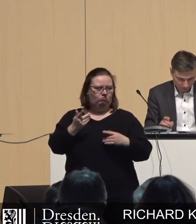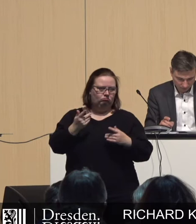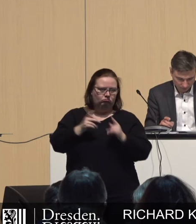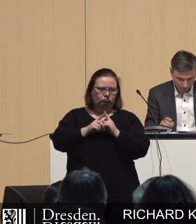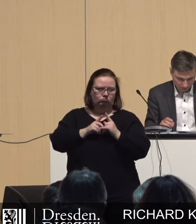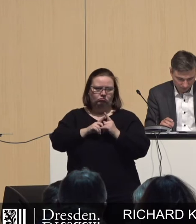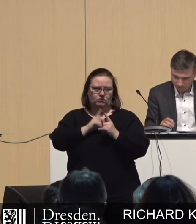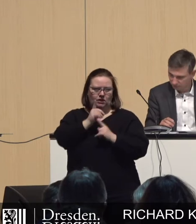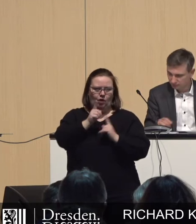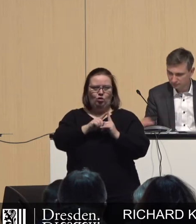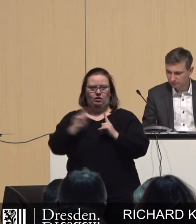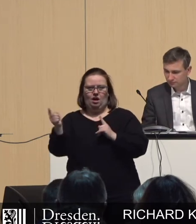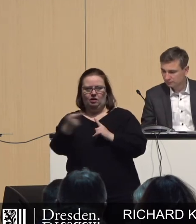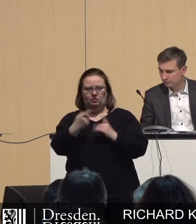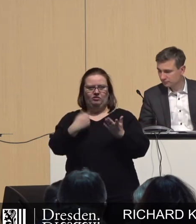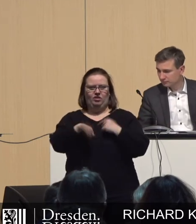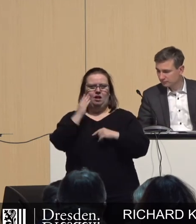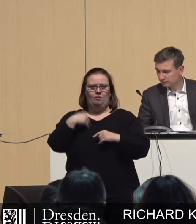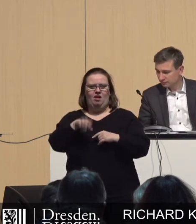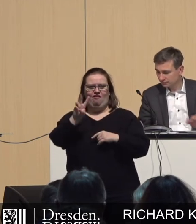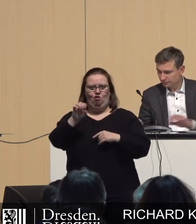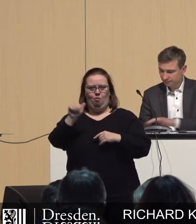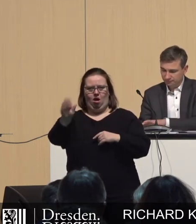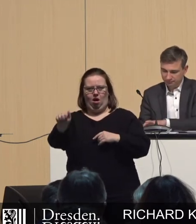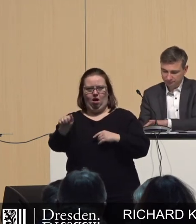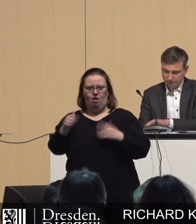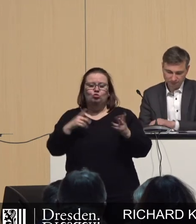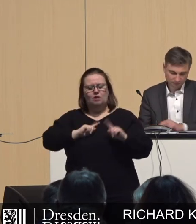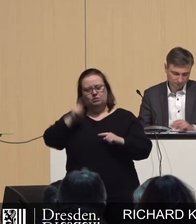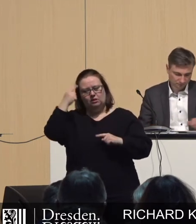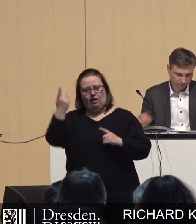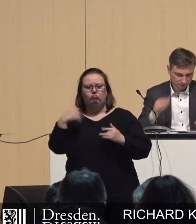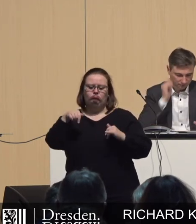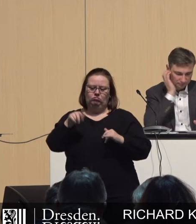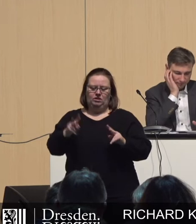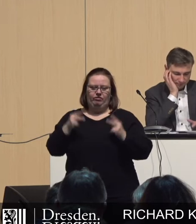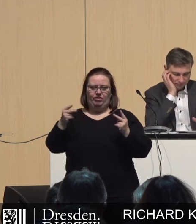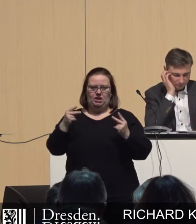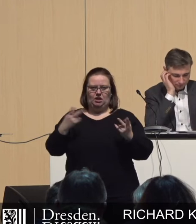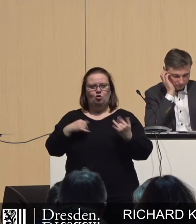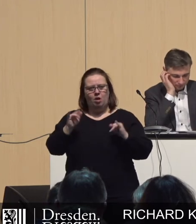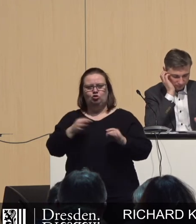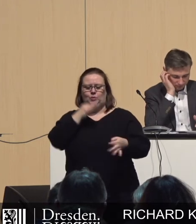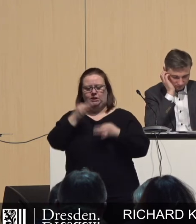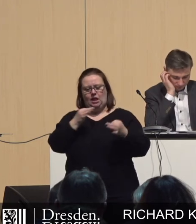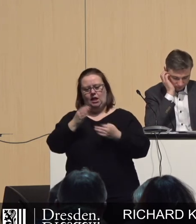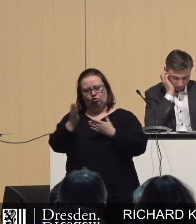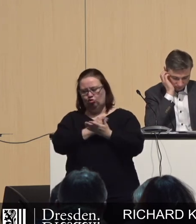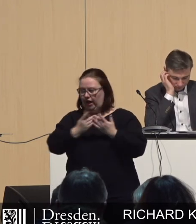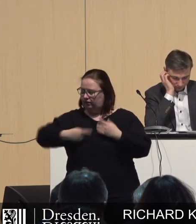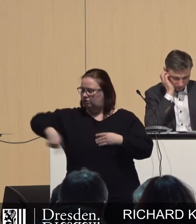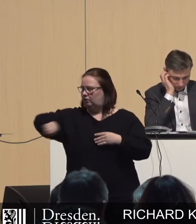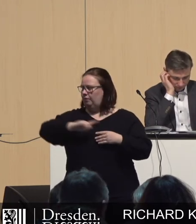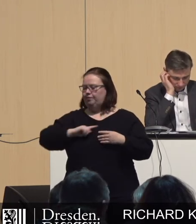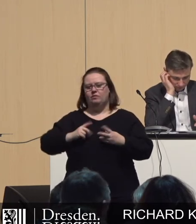indirekt beteiligt beim Thema WOBA. Und ich glaube, dass es heute ein gutes Zeichen ist, dass wir uns bewusst dafür entschließen werden,